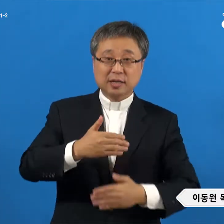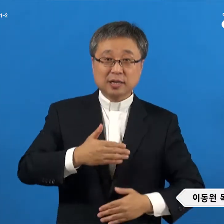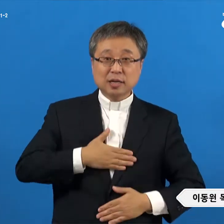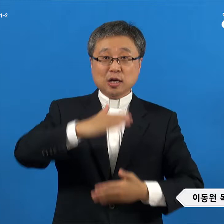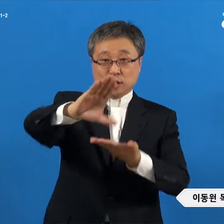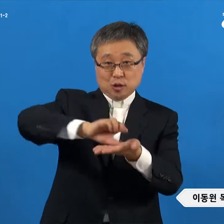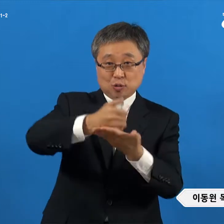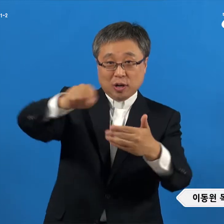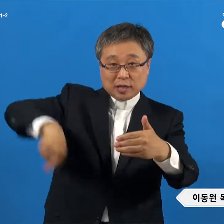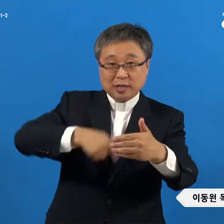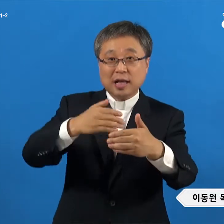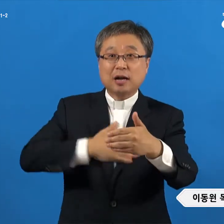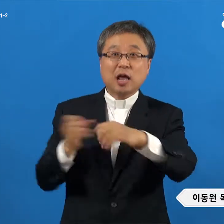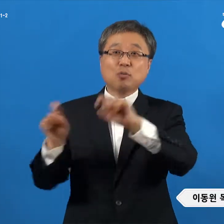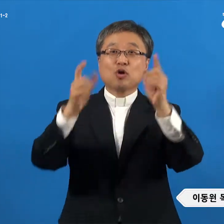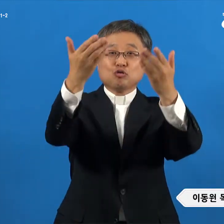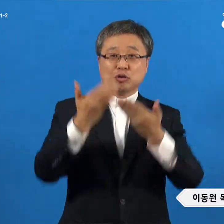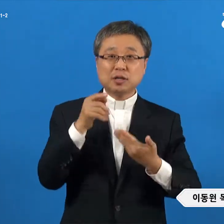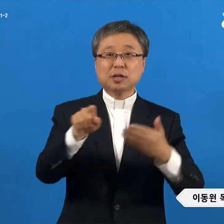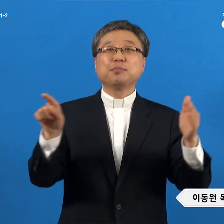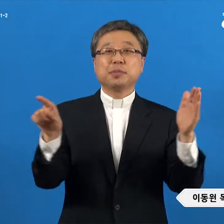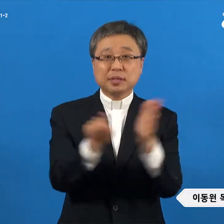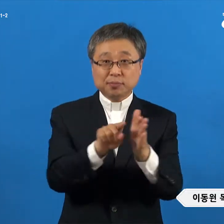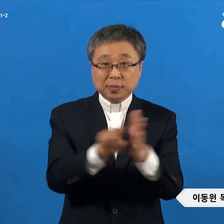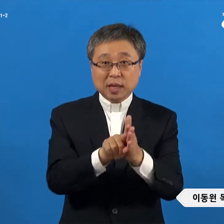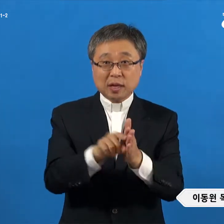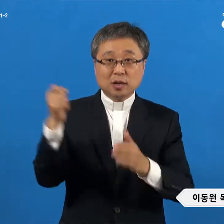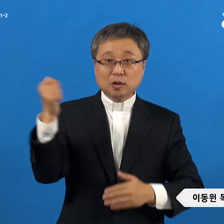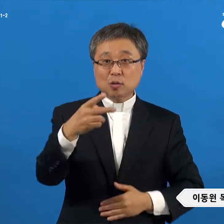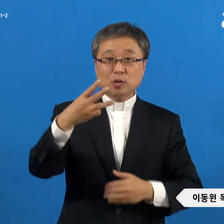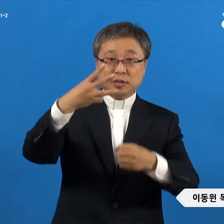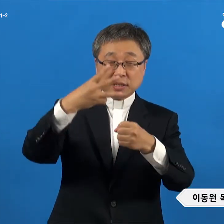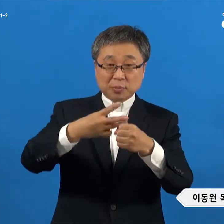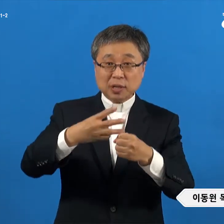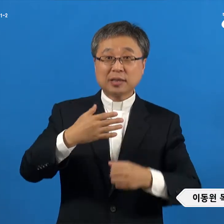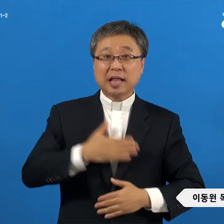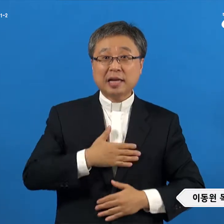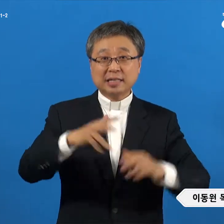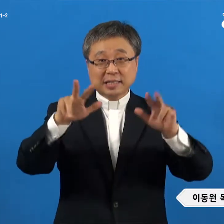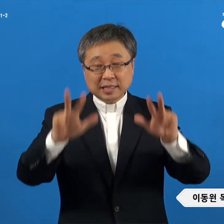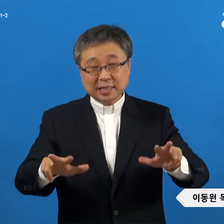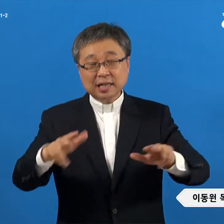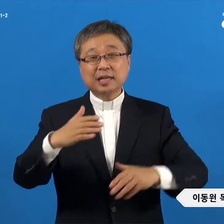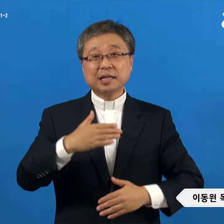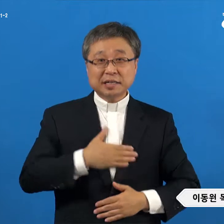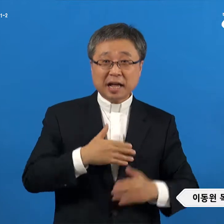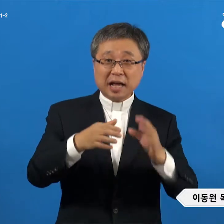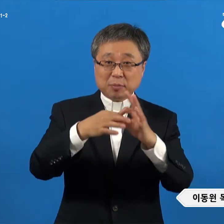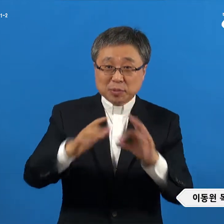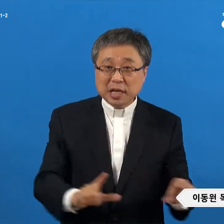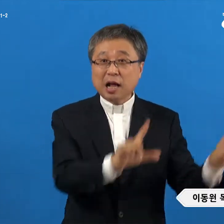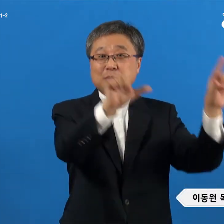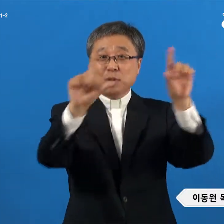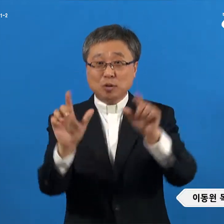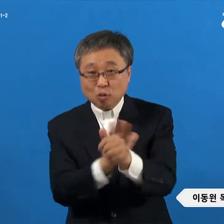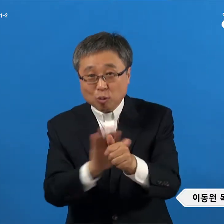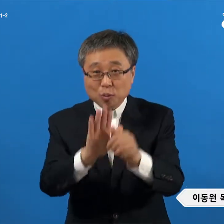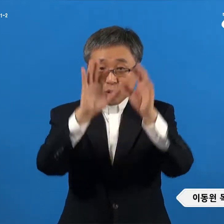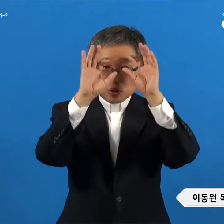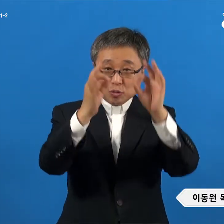주실 것을 믿습니다. 그리고 세 번째로, 나는 이제 나의 삶을 돌볼 수 있는 진정한 나의 주인이신